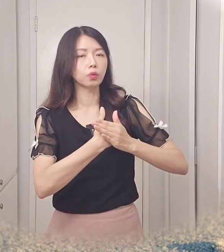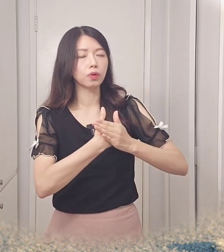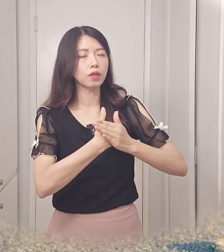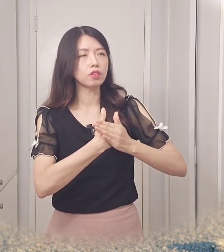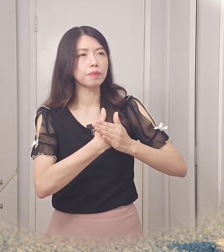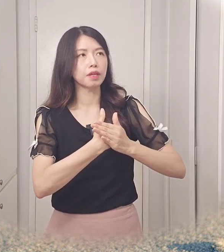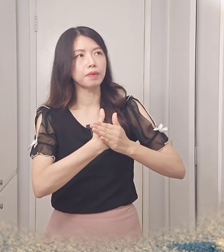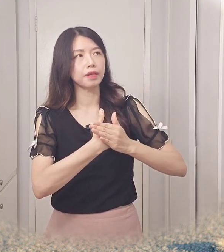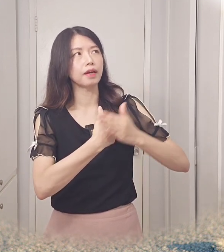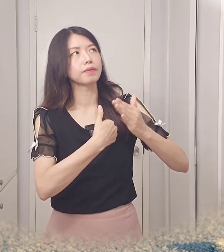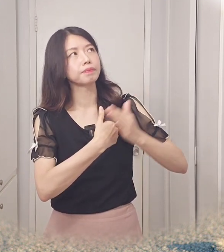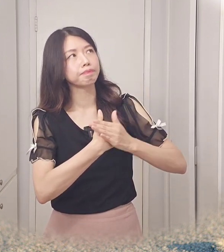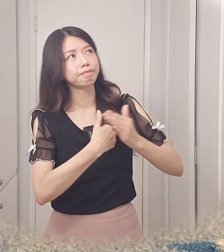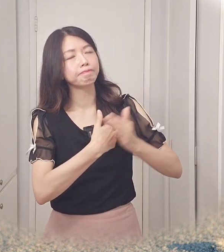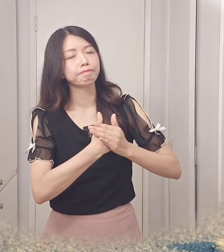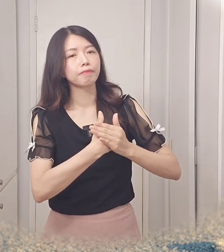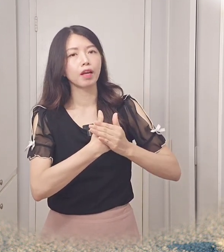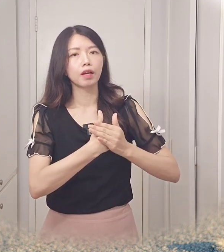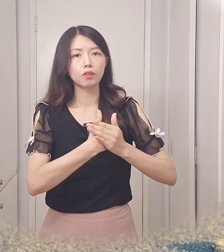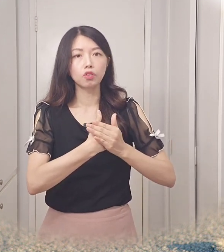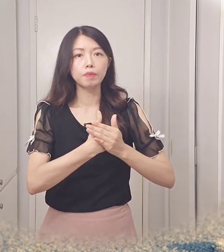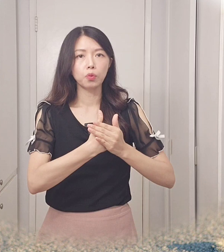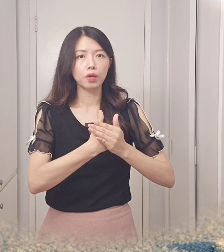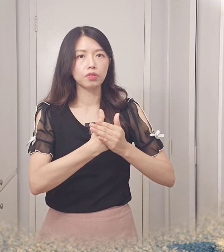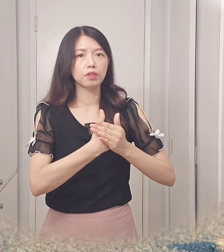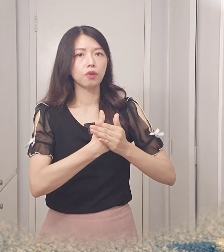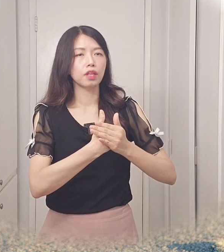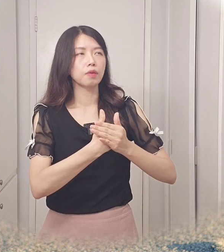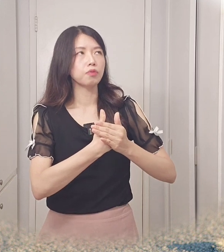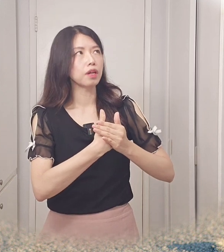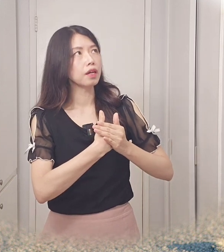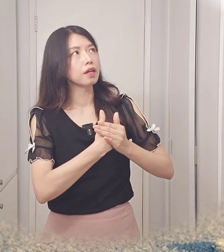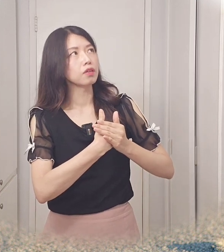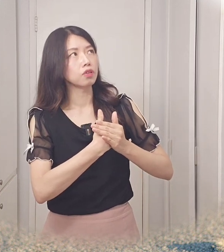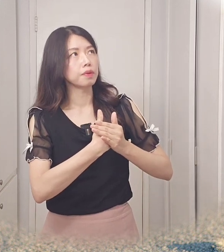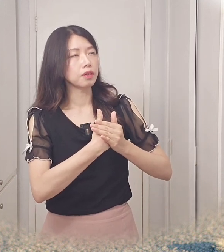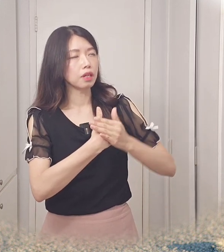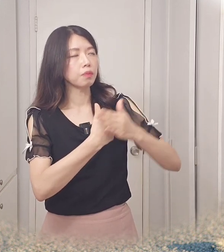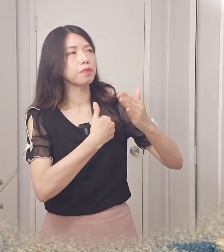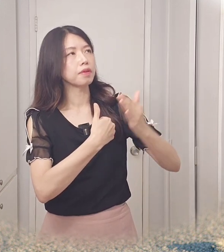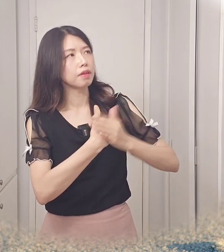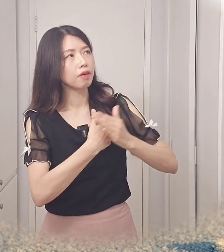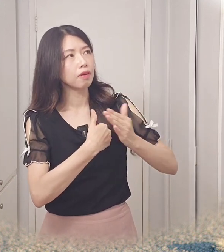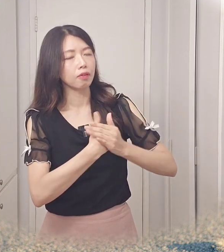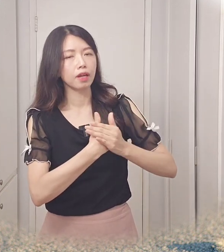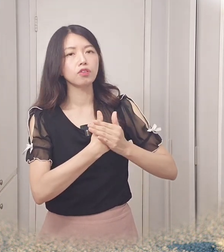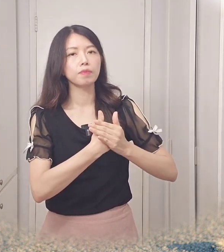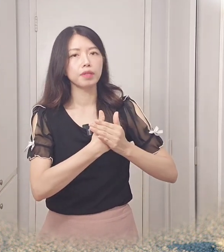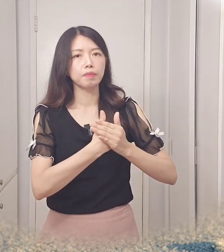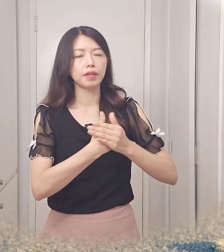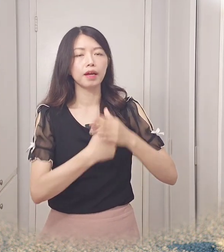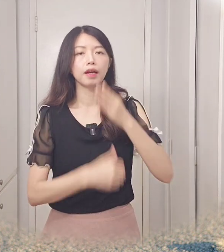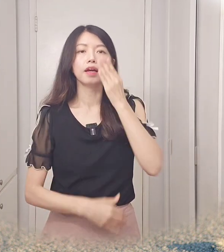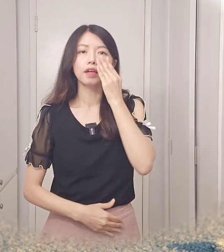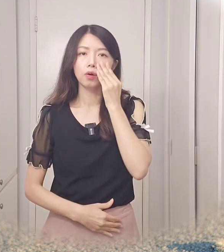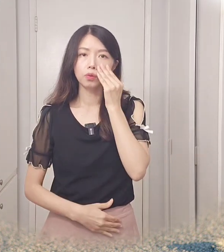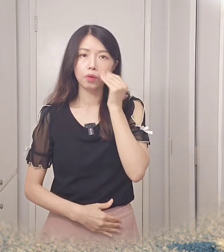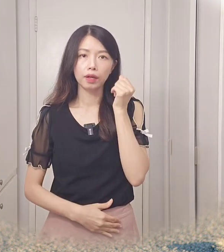등을 톡톡 해주시면 됩니다. 주님이 도와주시는 거기 때문에 주님을 쳐다보면서 이렇게 해주시면